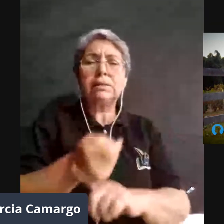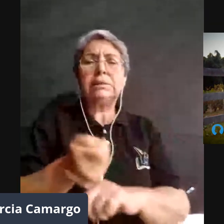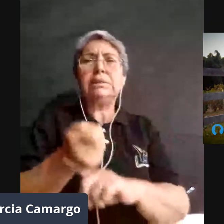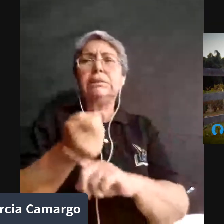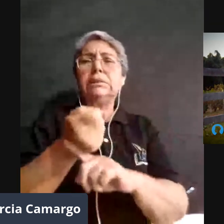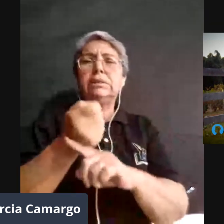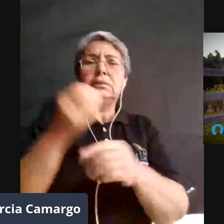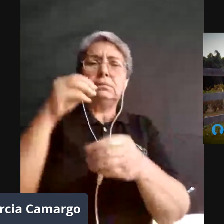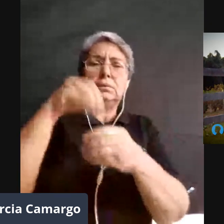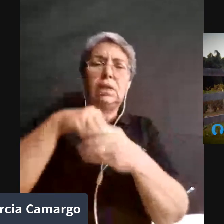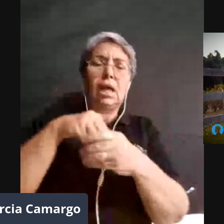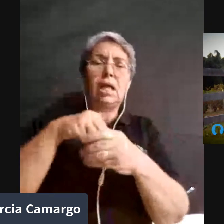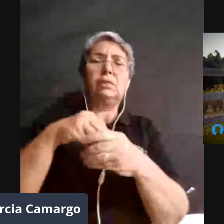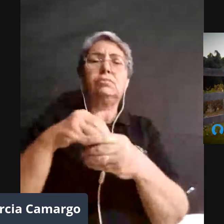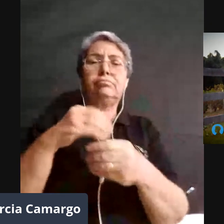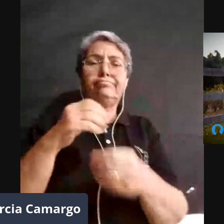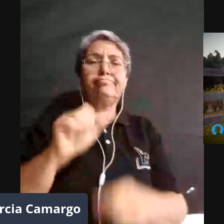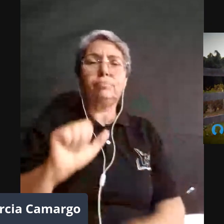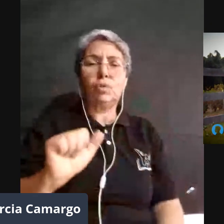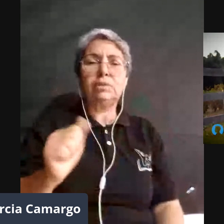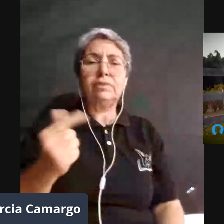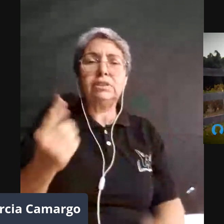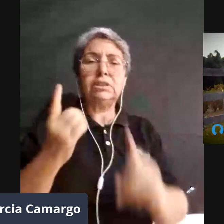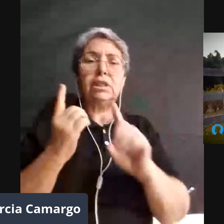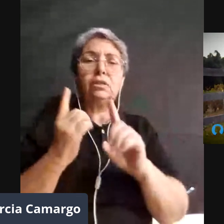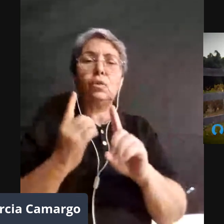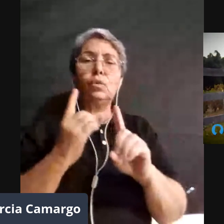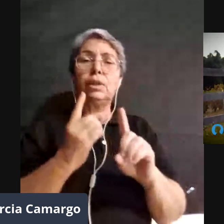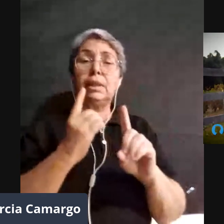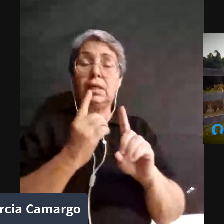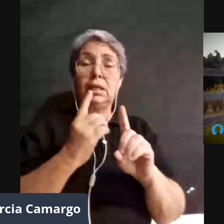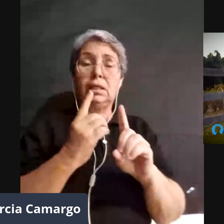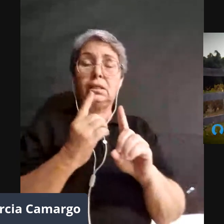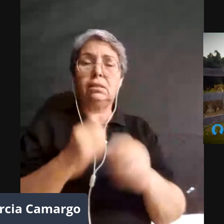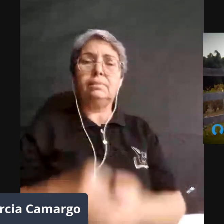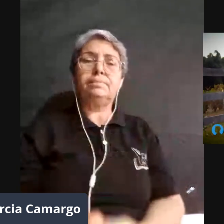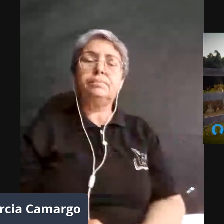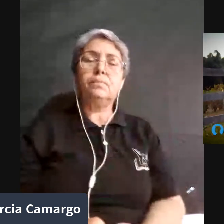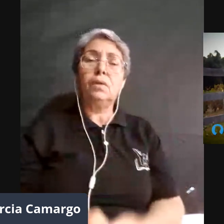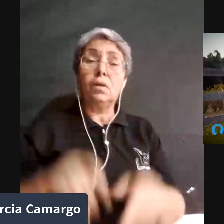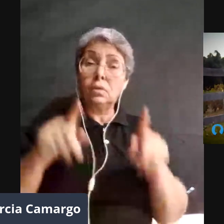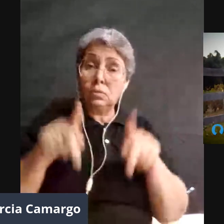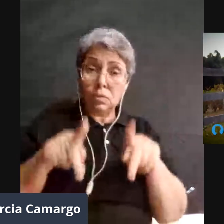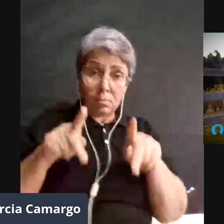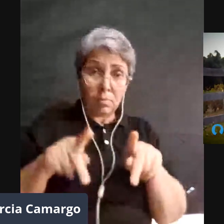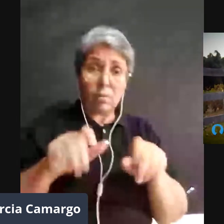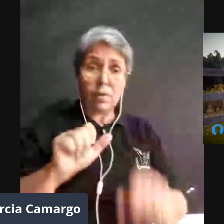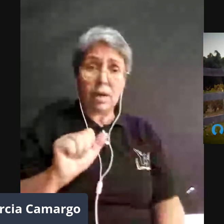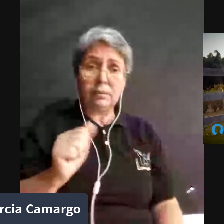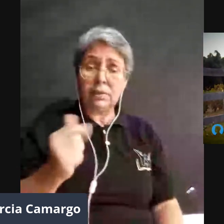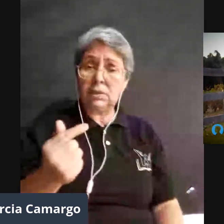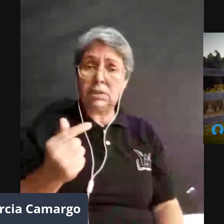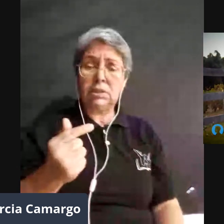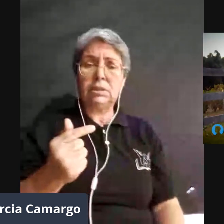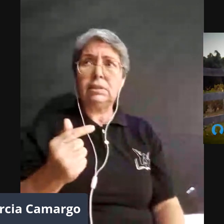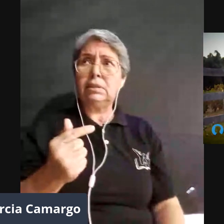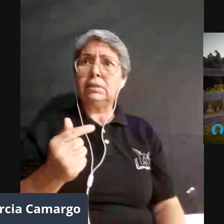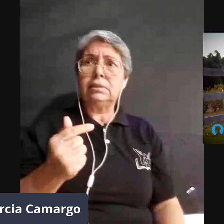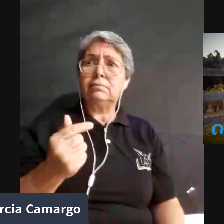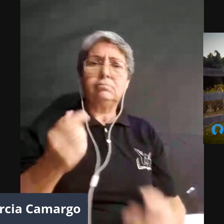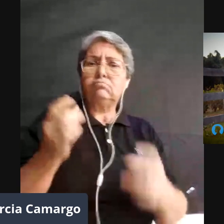adventismo. Nosso povo não abandonou verbalmente a confiança na segunda vinda de